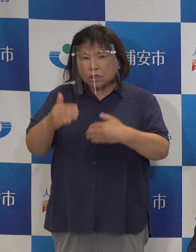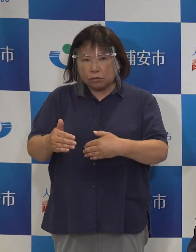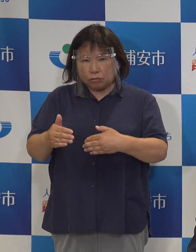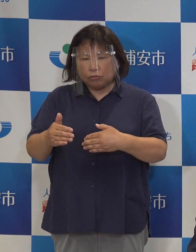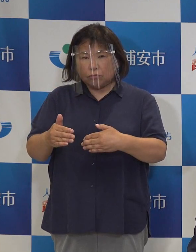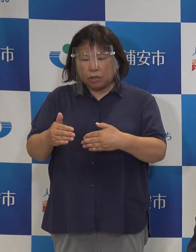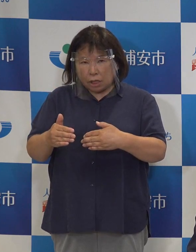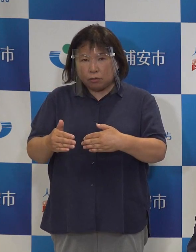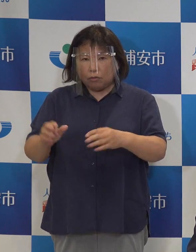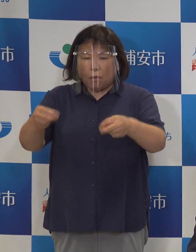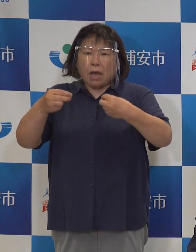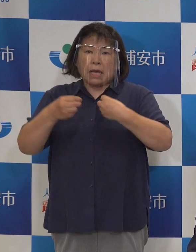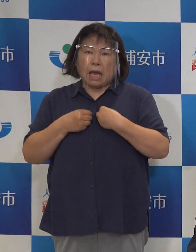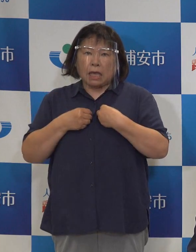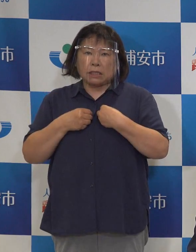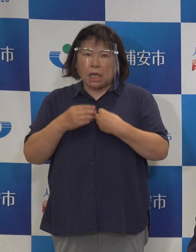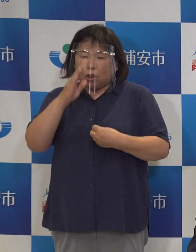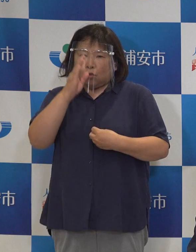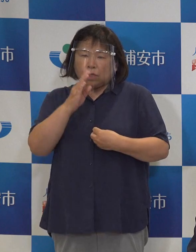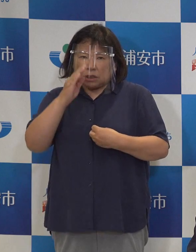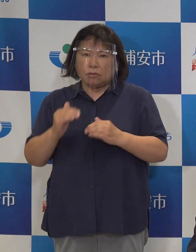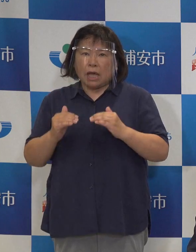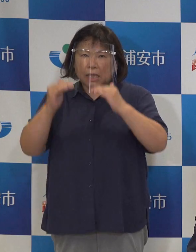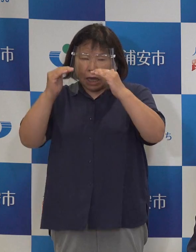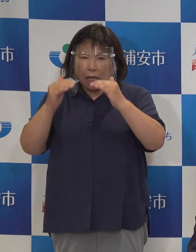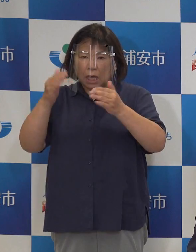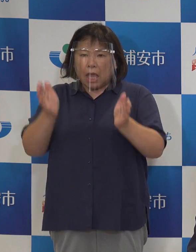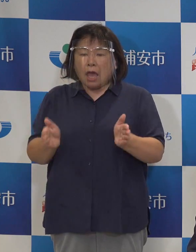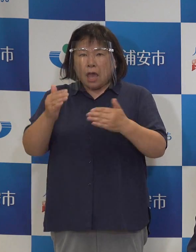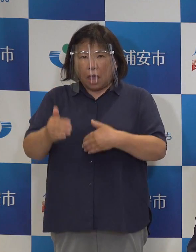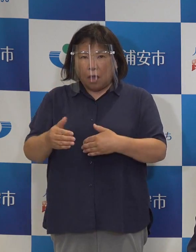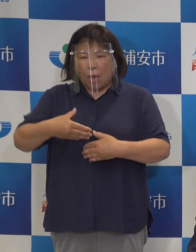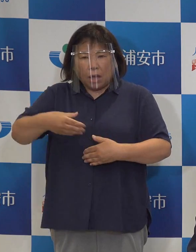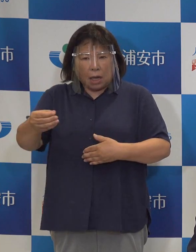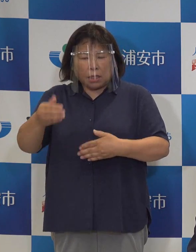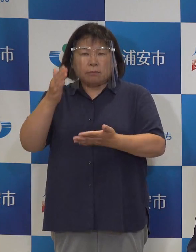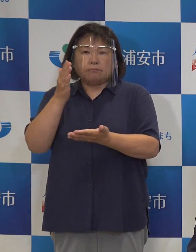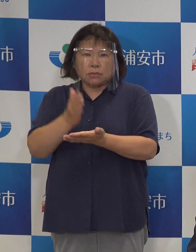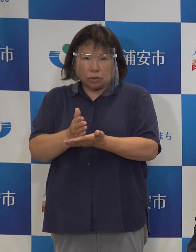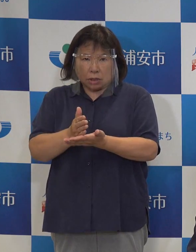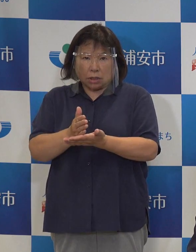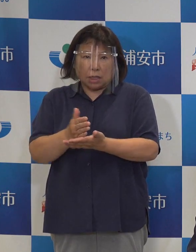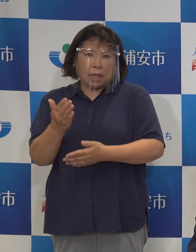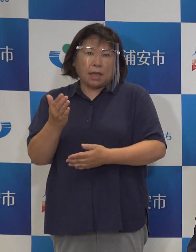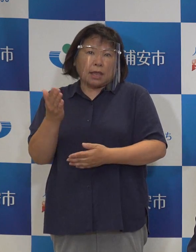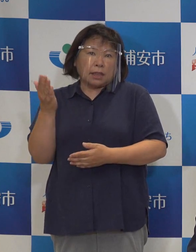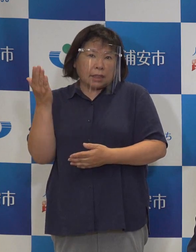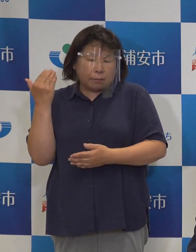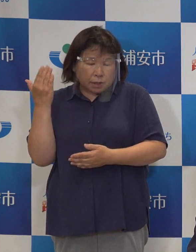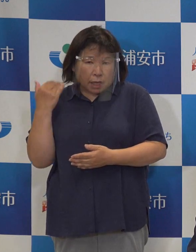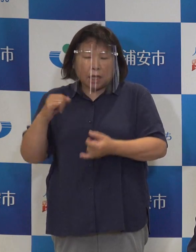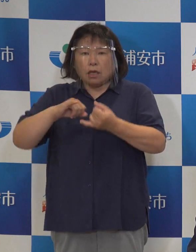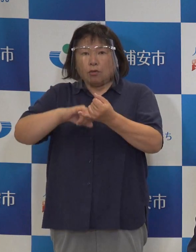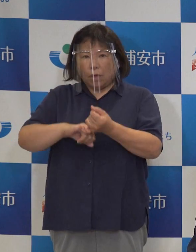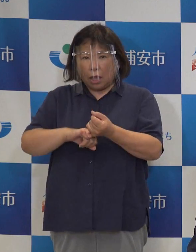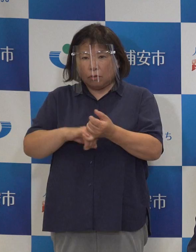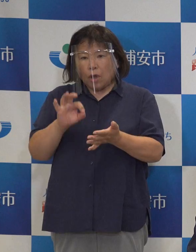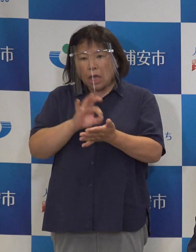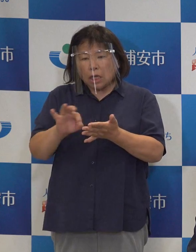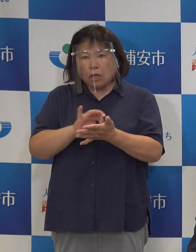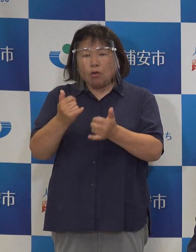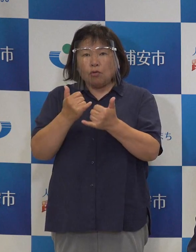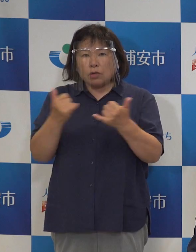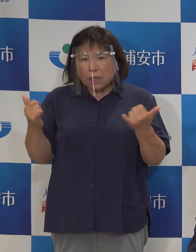部屋につきましては貸し出しを中止するなどできるだけ事前予約や利用人数の制限を行い